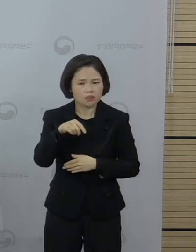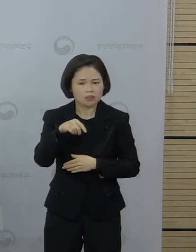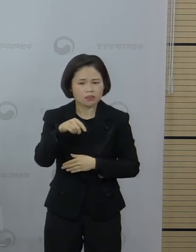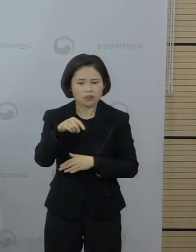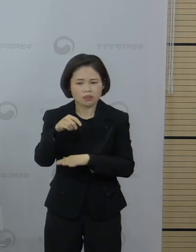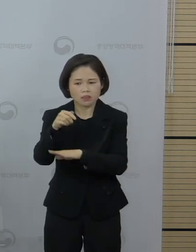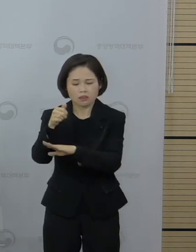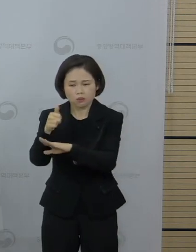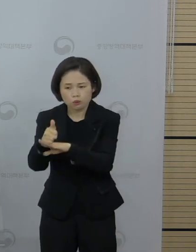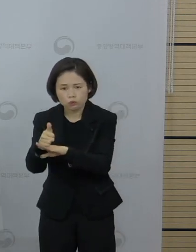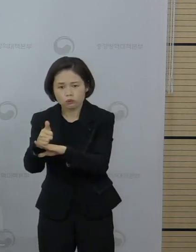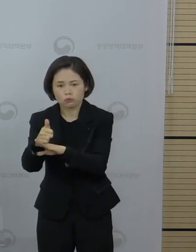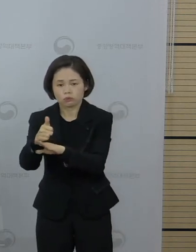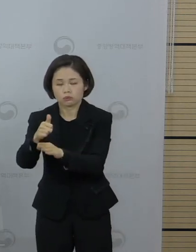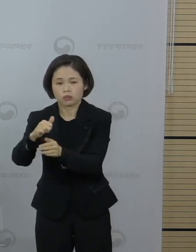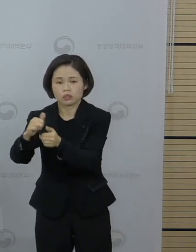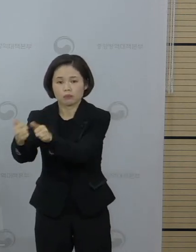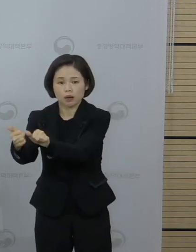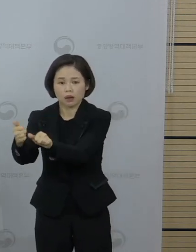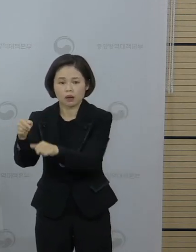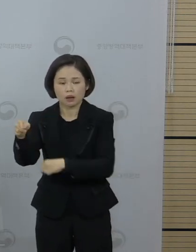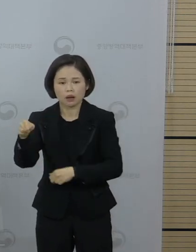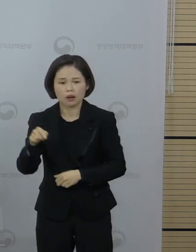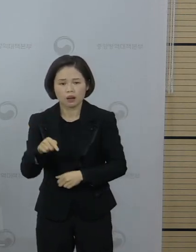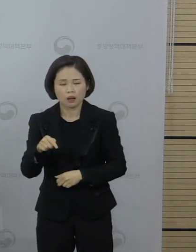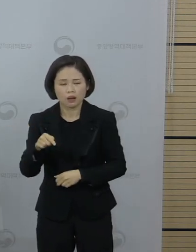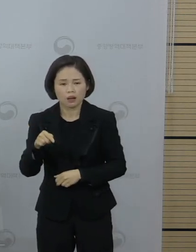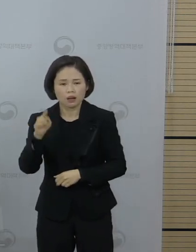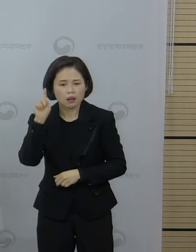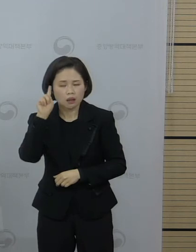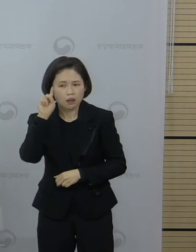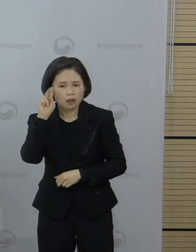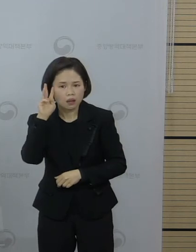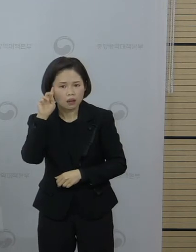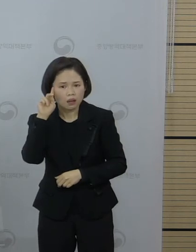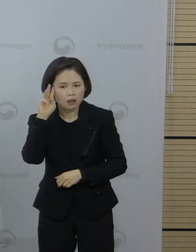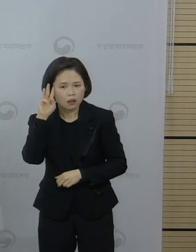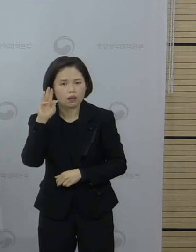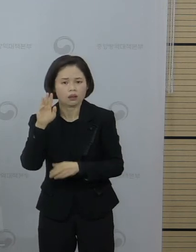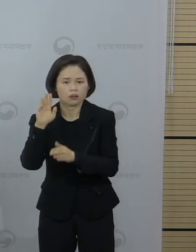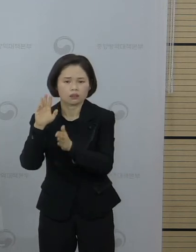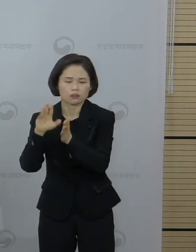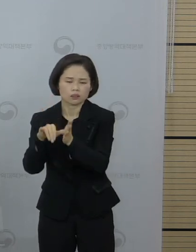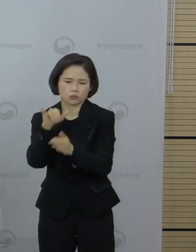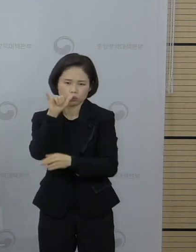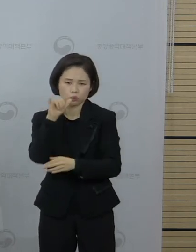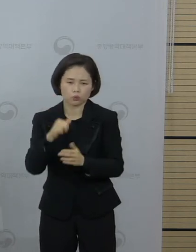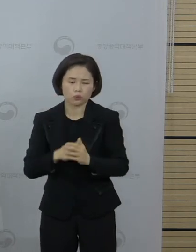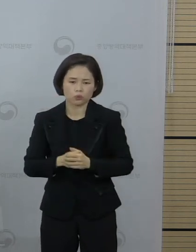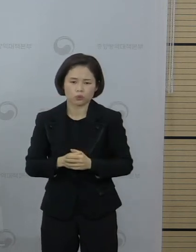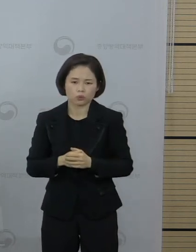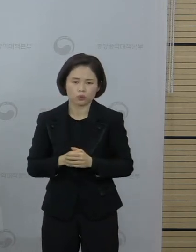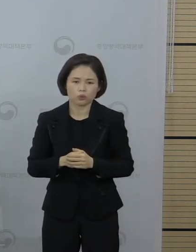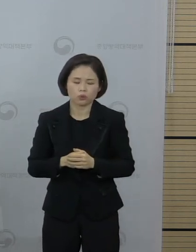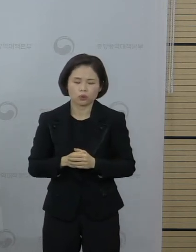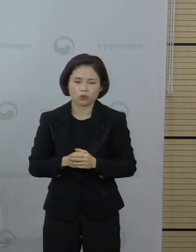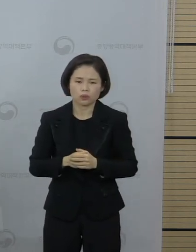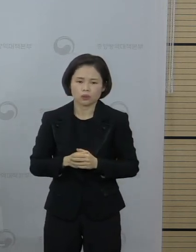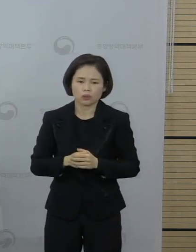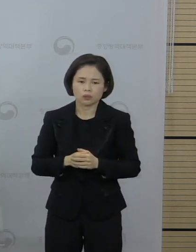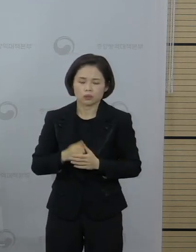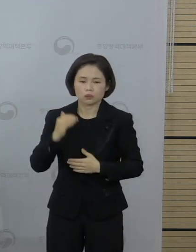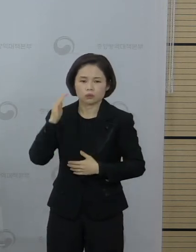사망으로 진행되는 까지 또 시간이 어느 정도 지연 시간이 있기 때문에, 현재로서는 최근